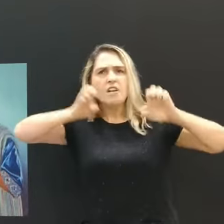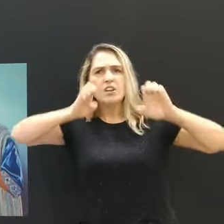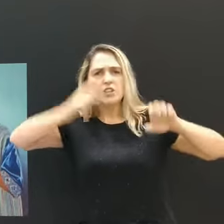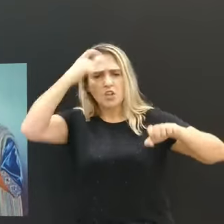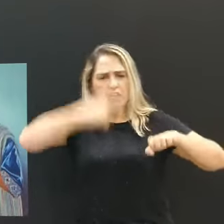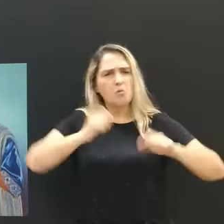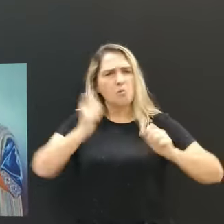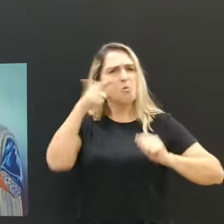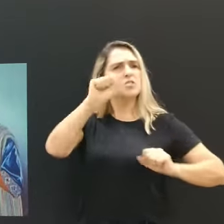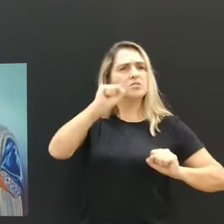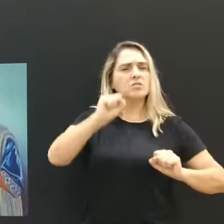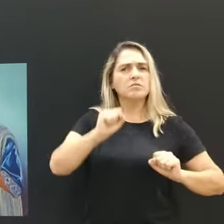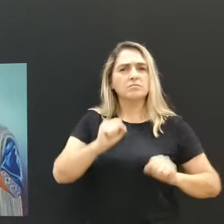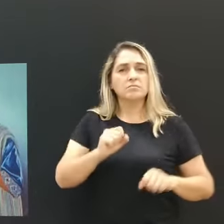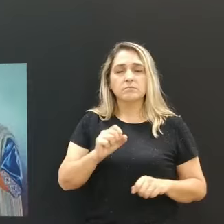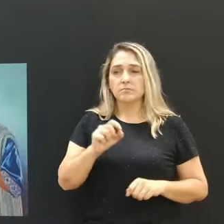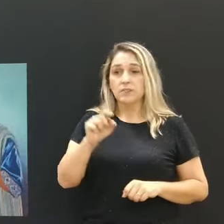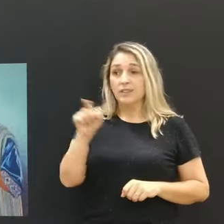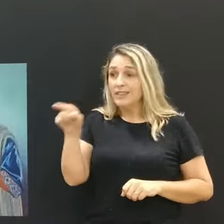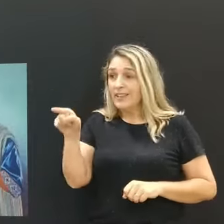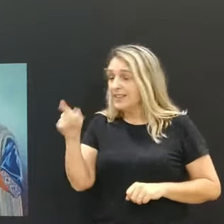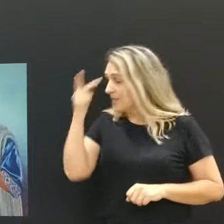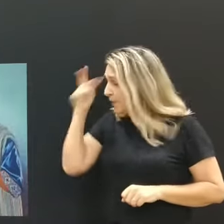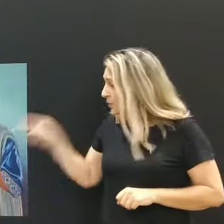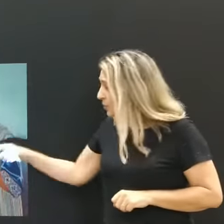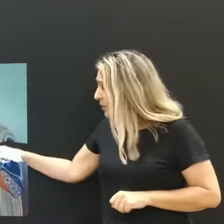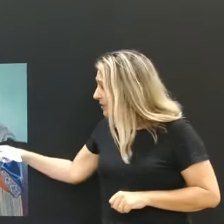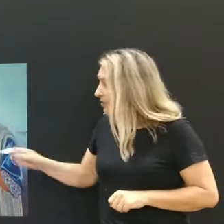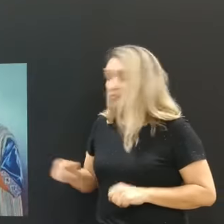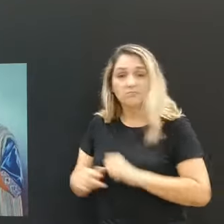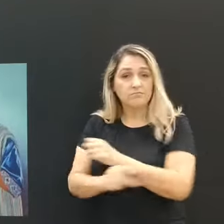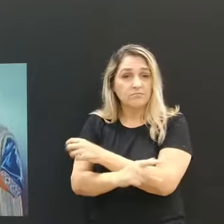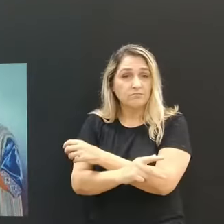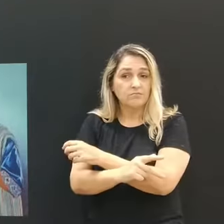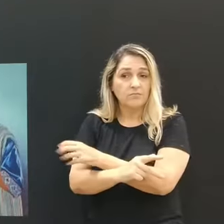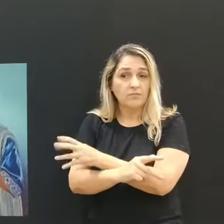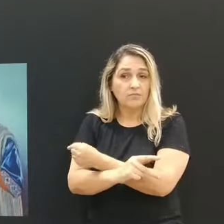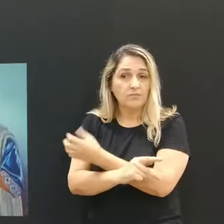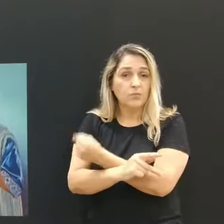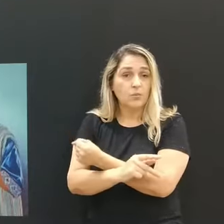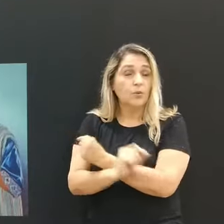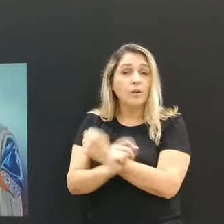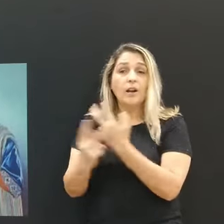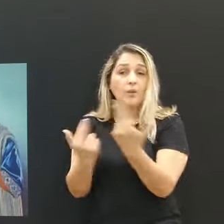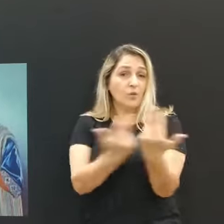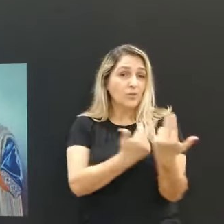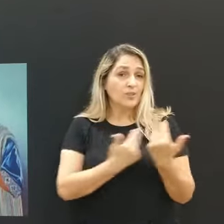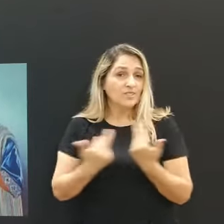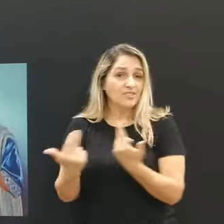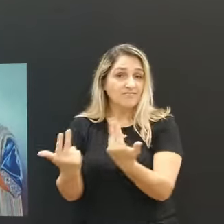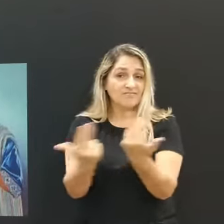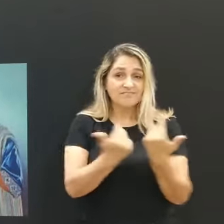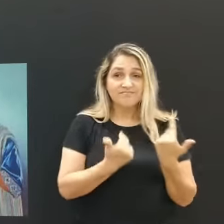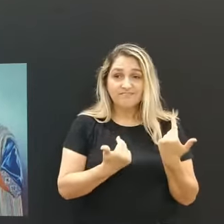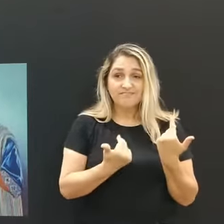com diferença. Ele sai para fazer um discipulado, um ministério, mas ele sempre está se sentindo